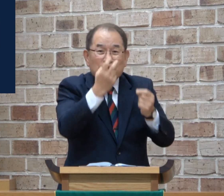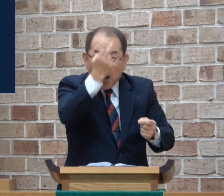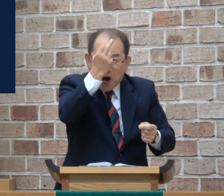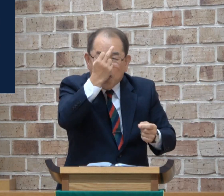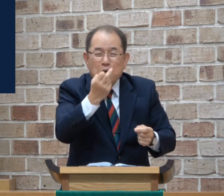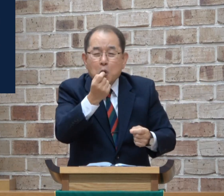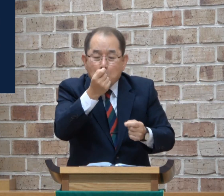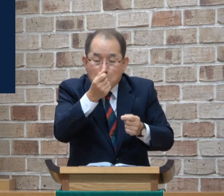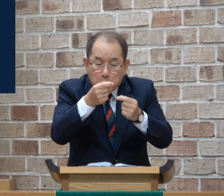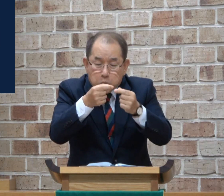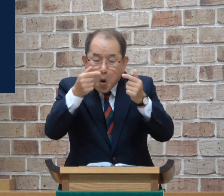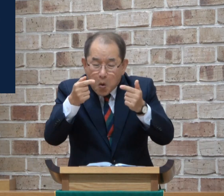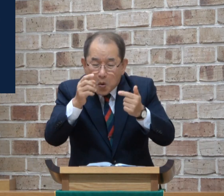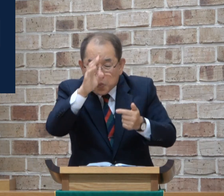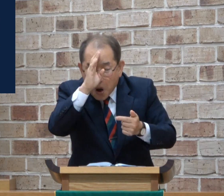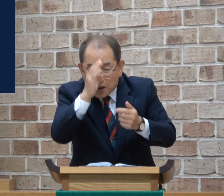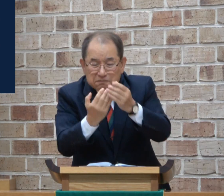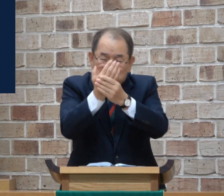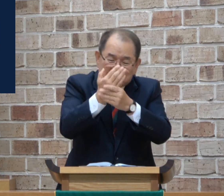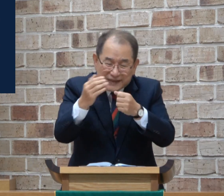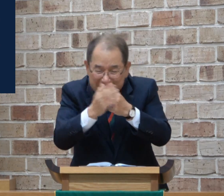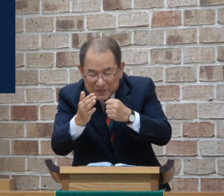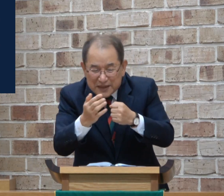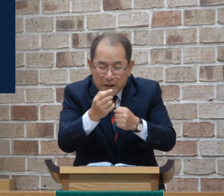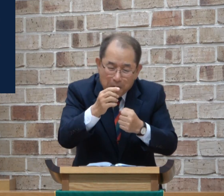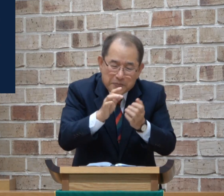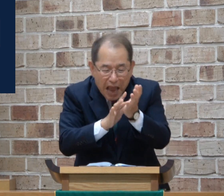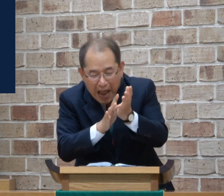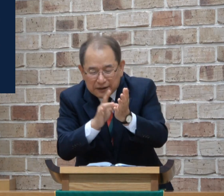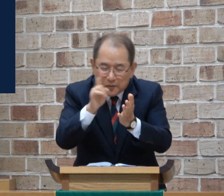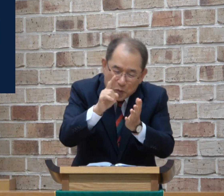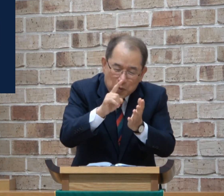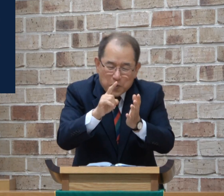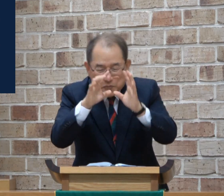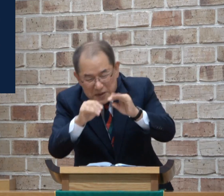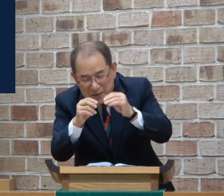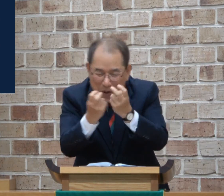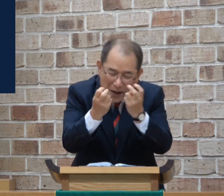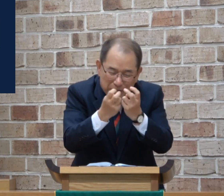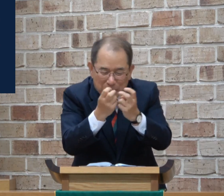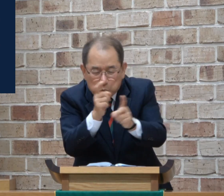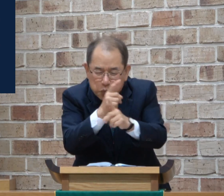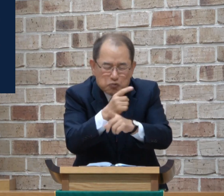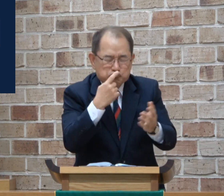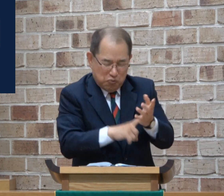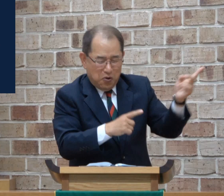작은 병을 잘 치유합니다. 둘째 형은 큰 병을 잘 치유합니다.